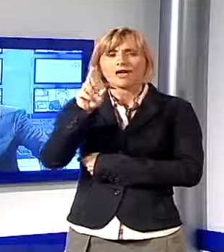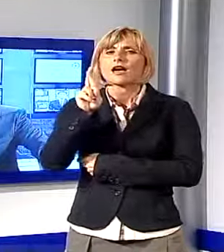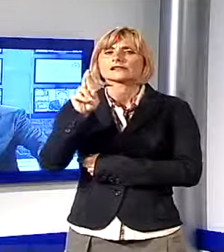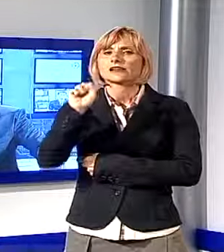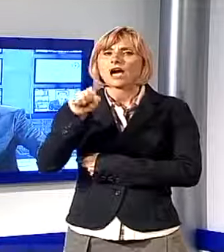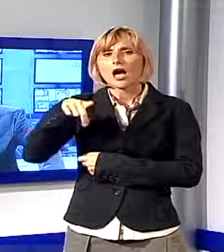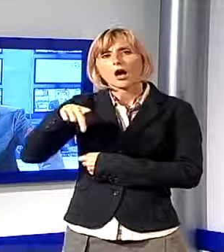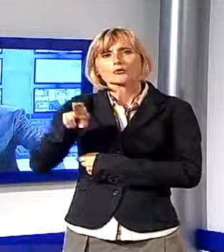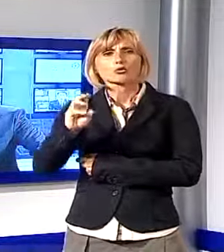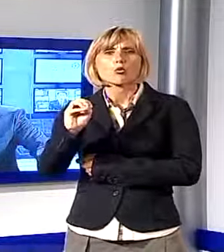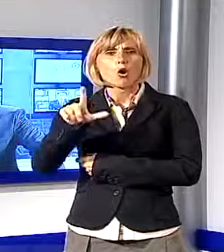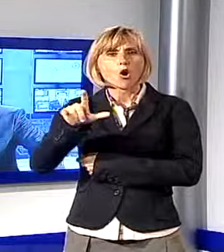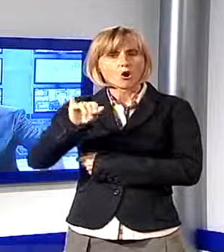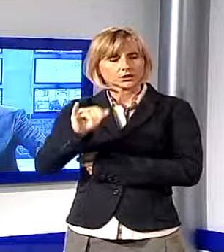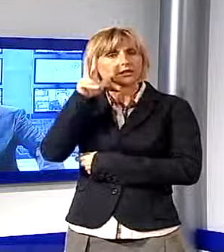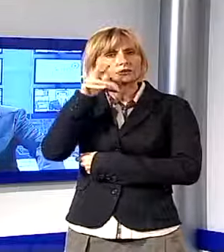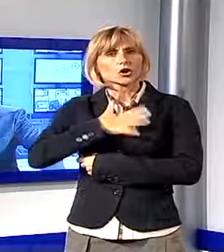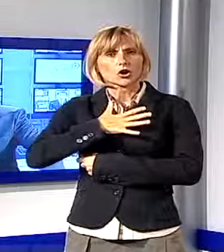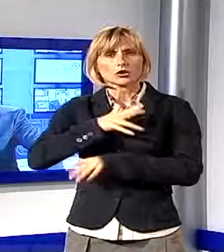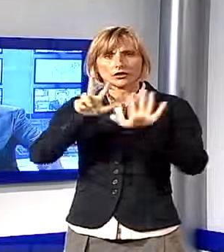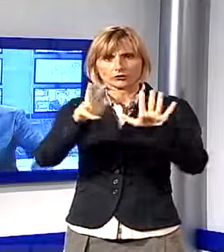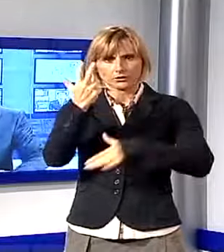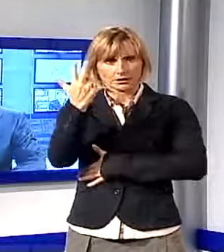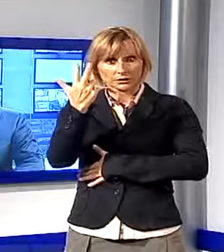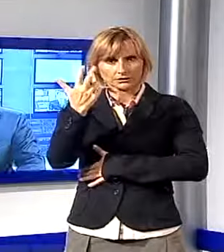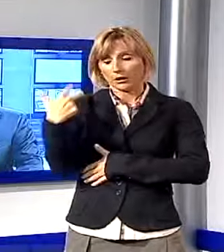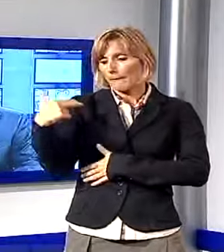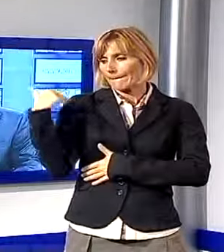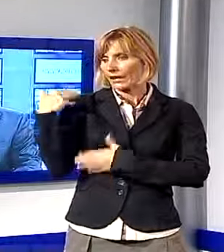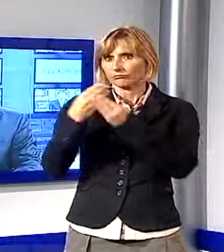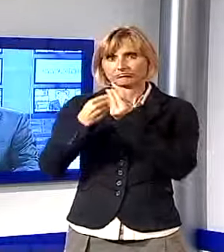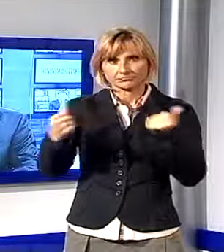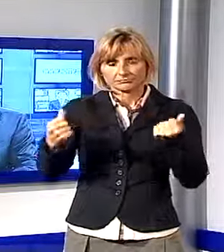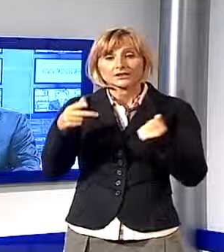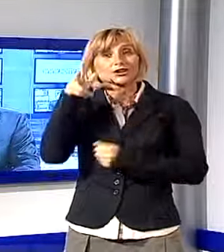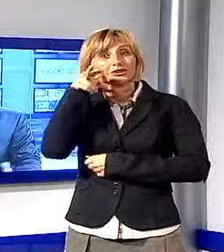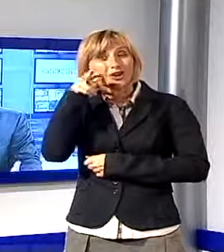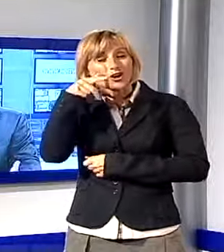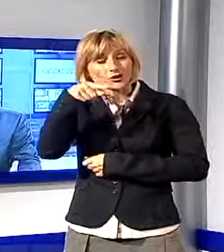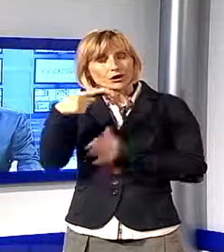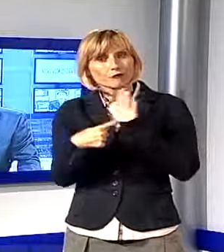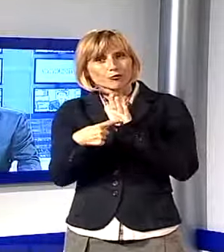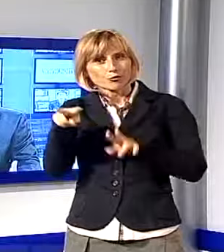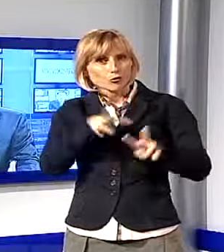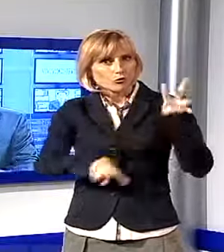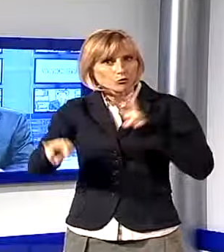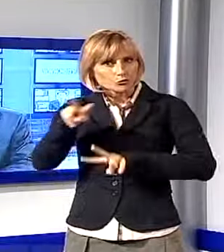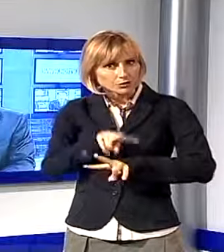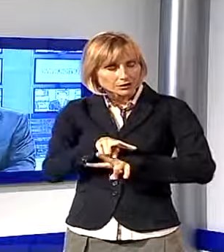83 anni scomparsa ormai da mercoledì mentre faceva funghi. Continuano le ricerche, ma finora non